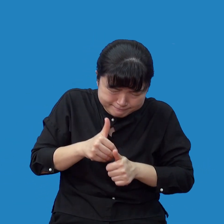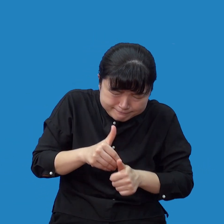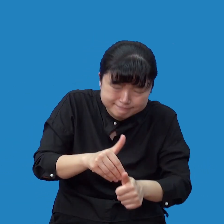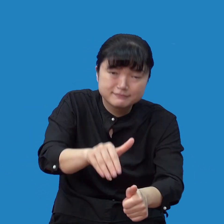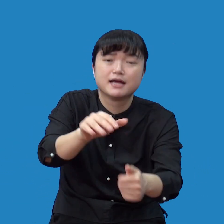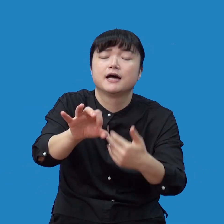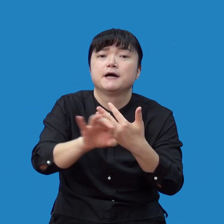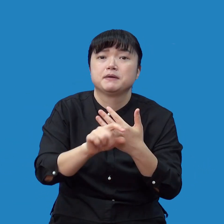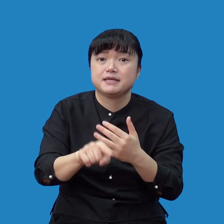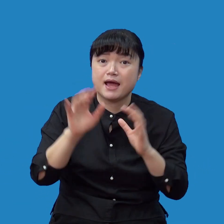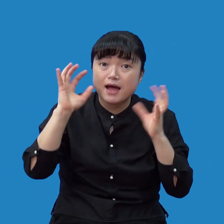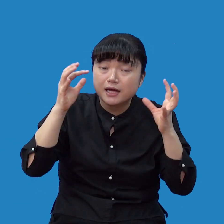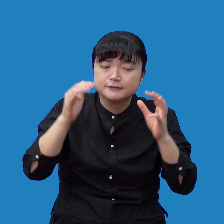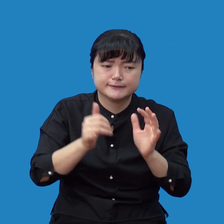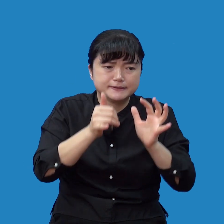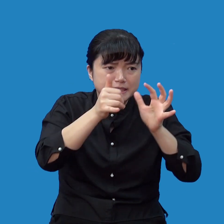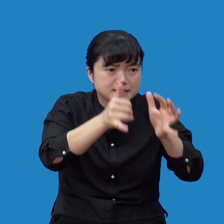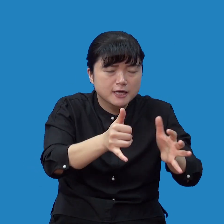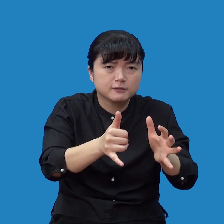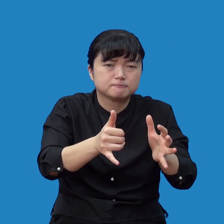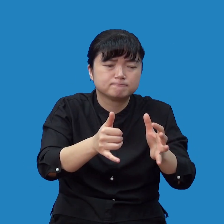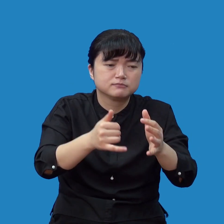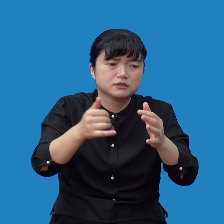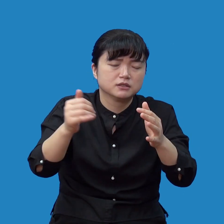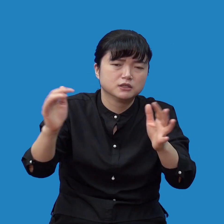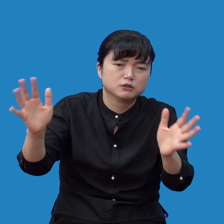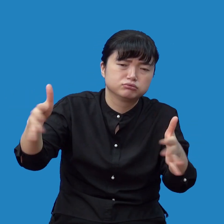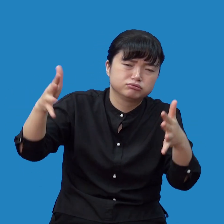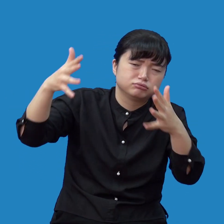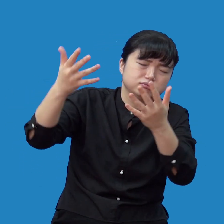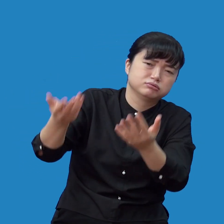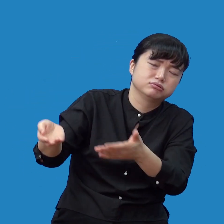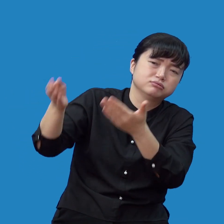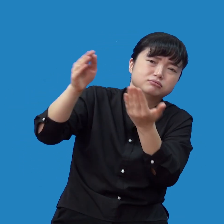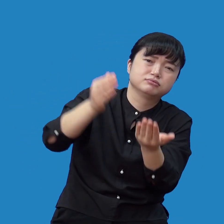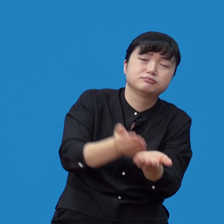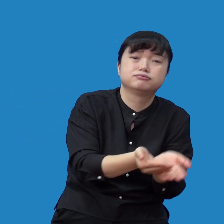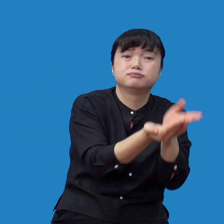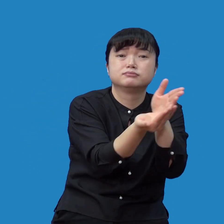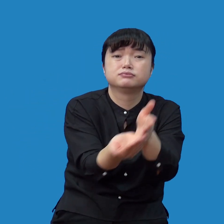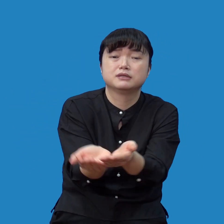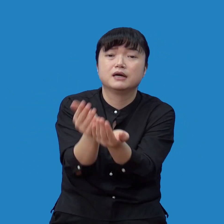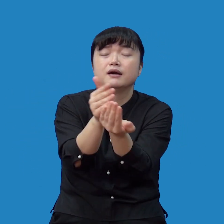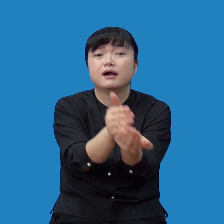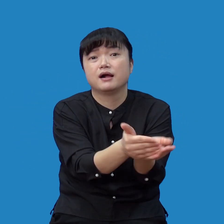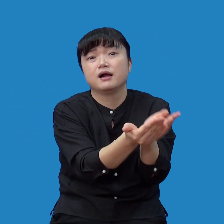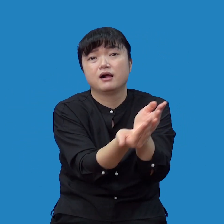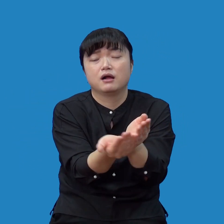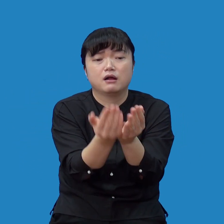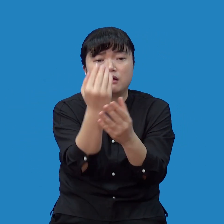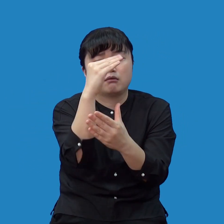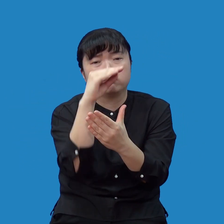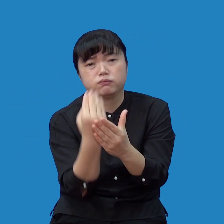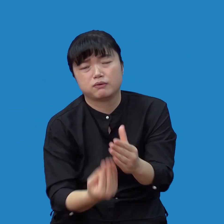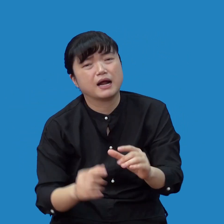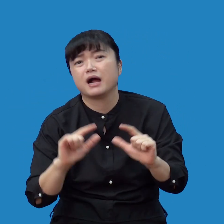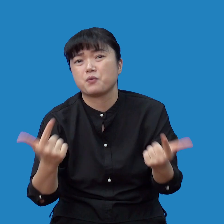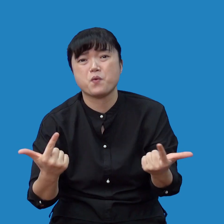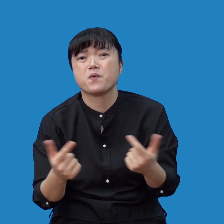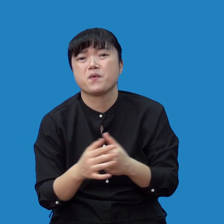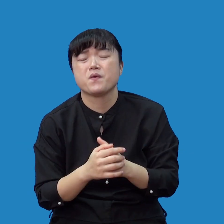참으로 세상의 그 풍파에 휩쓸려서 거기에서 그냥 침몰하지 않고